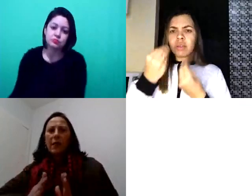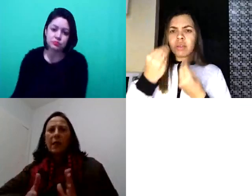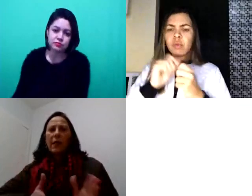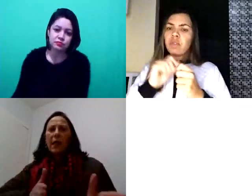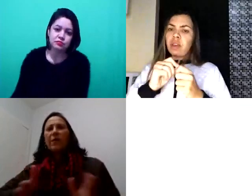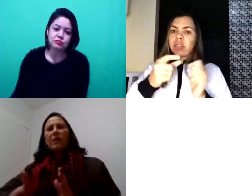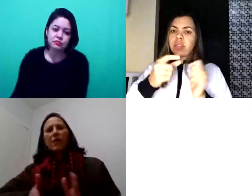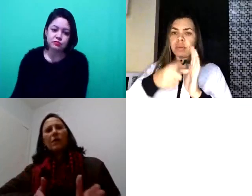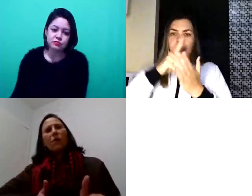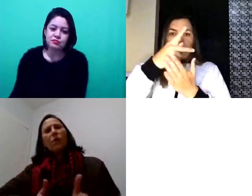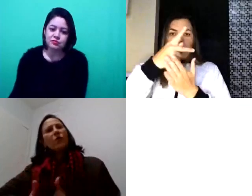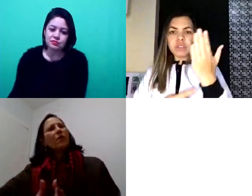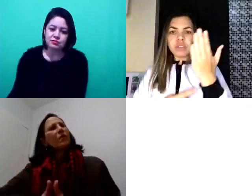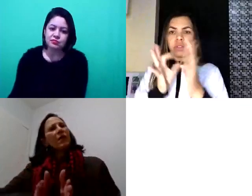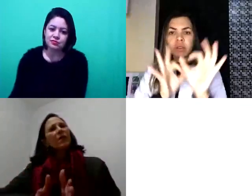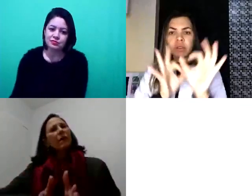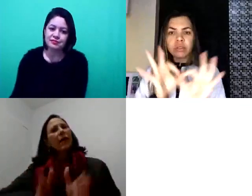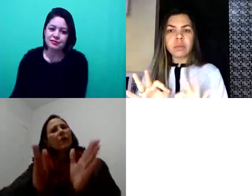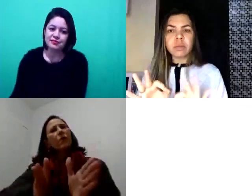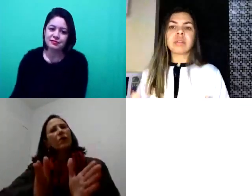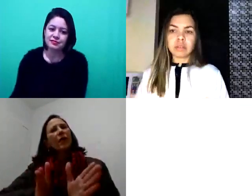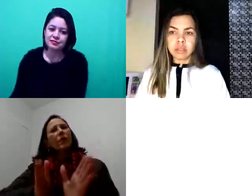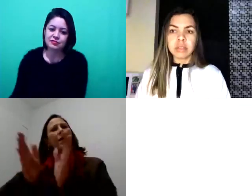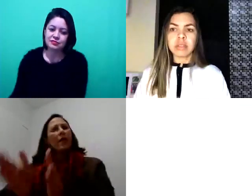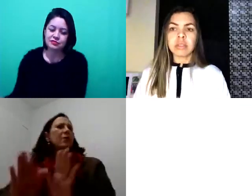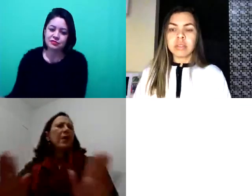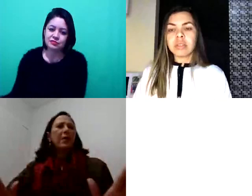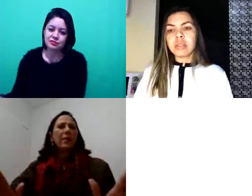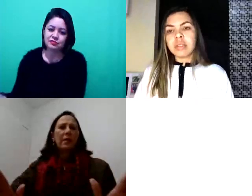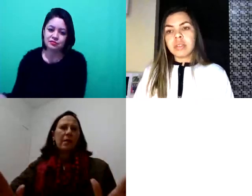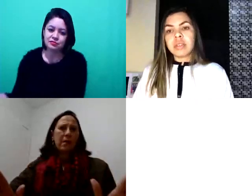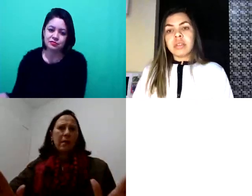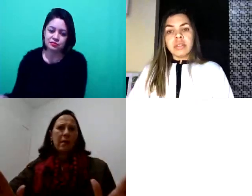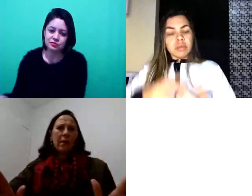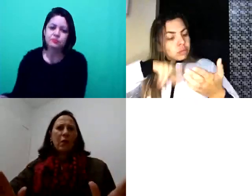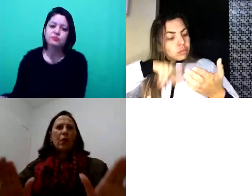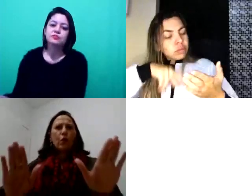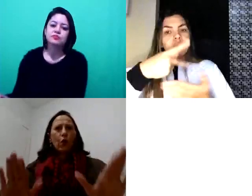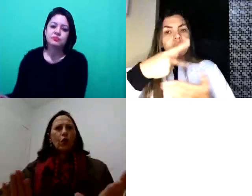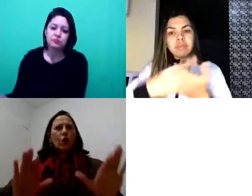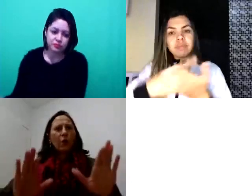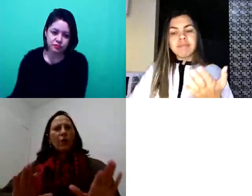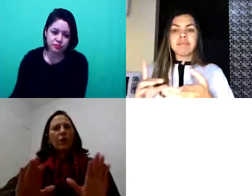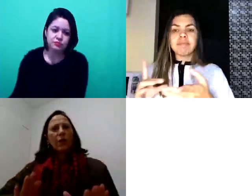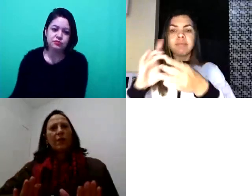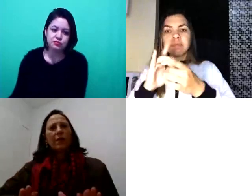assim. E aí vocês, com o projeto, vocês leem o projeto e encaixam na linha de pesquisa. Porque todos os